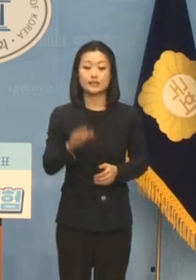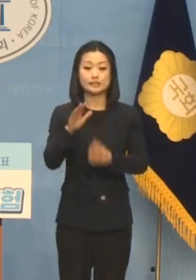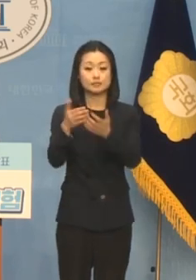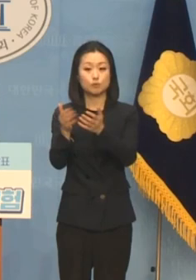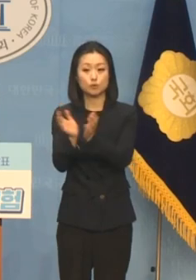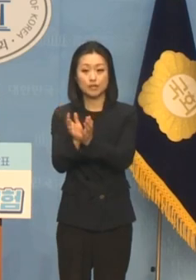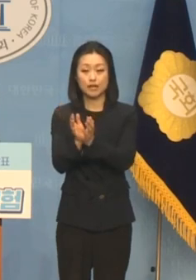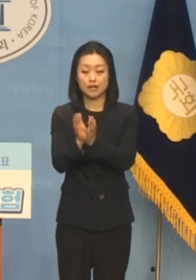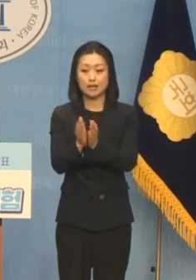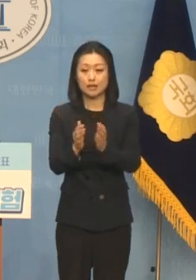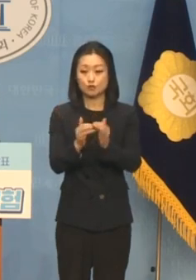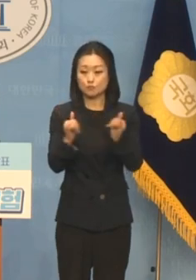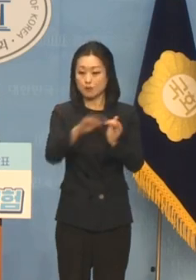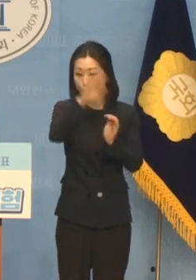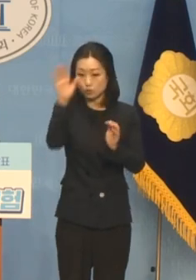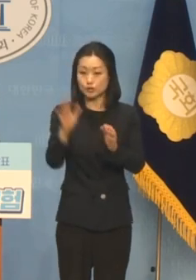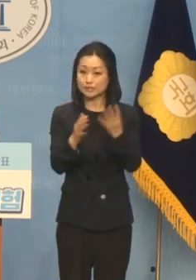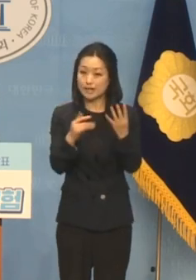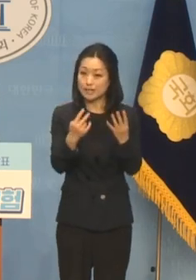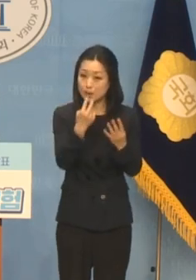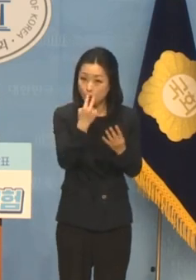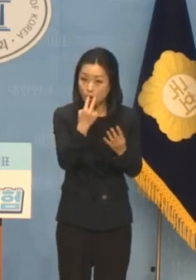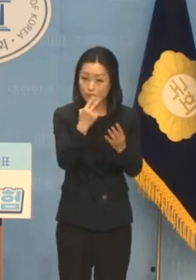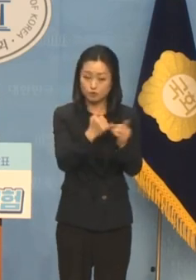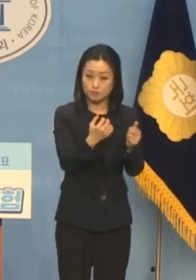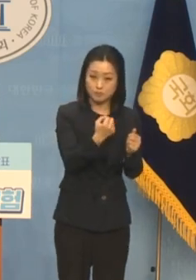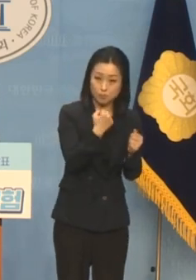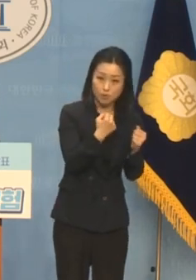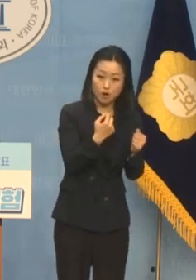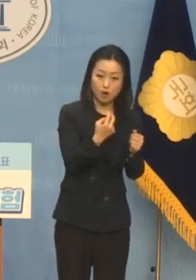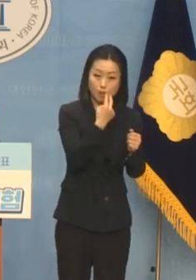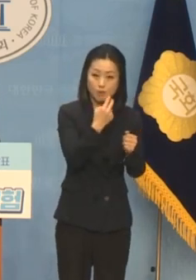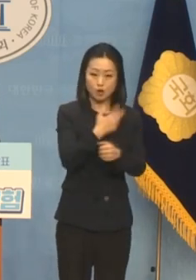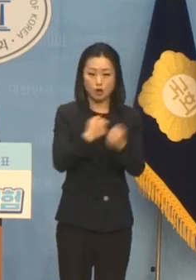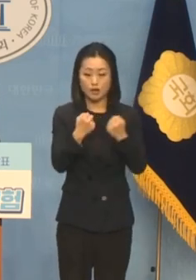진보당은 전국민 4대 보험을 위해 국민연금과 건강보험,